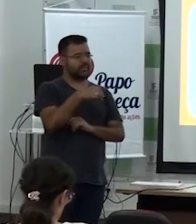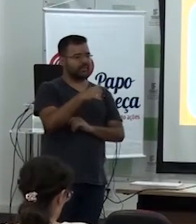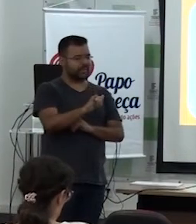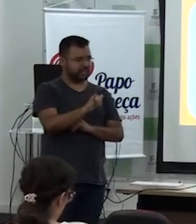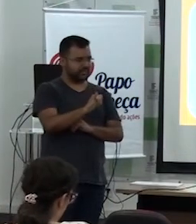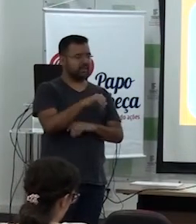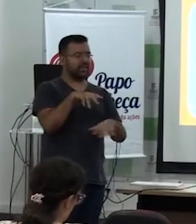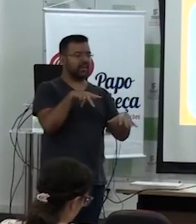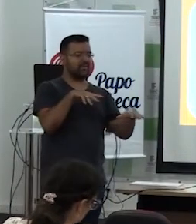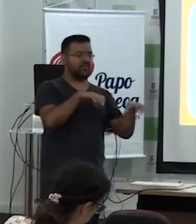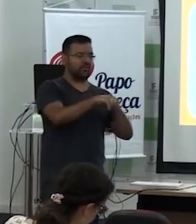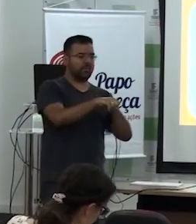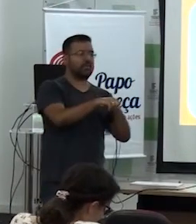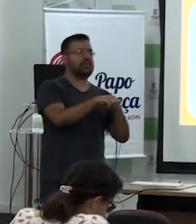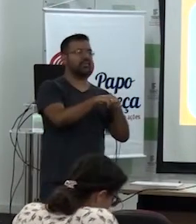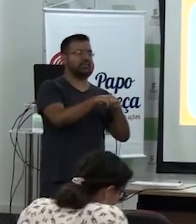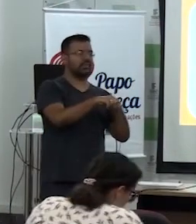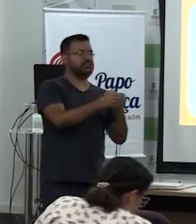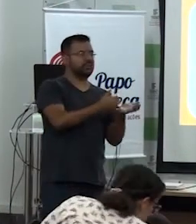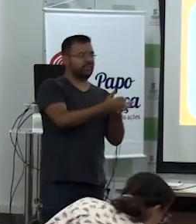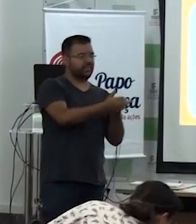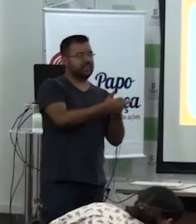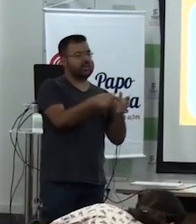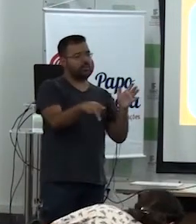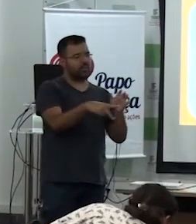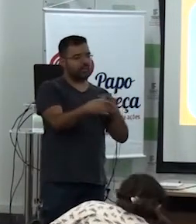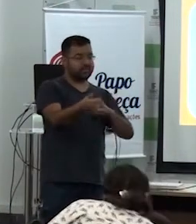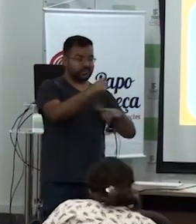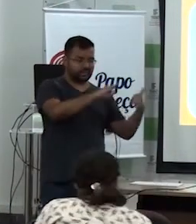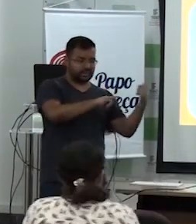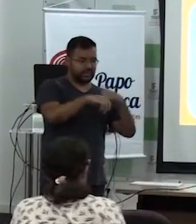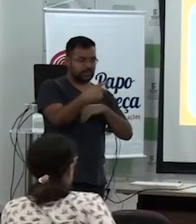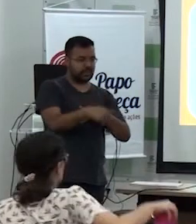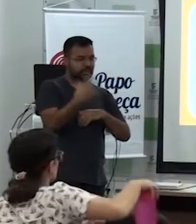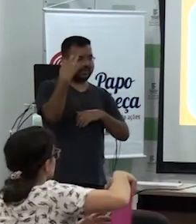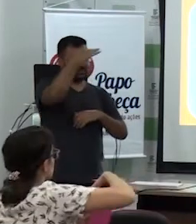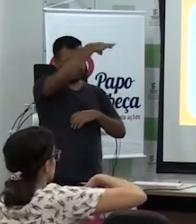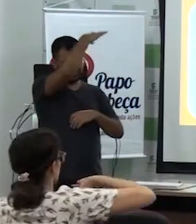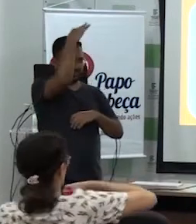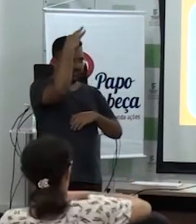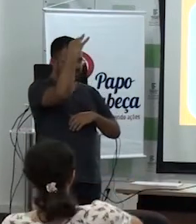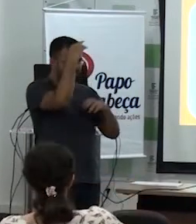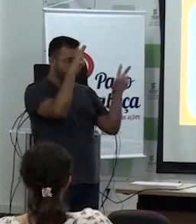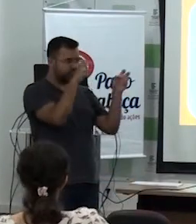Inicial do Professor de Química, Estado de Instrução, Confluências e Divergências com as Tendências.